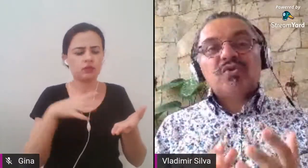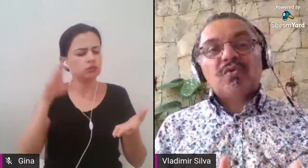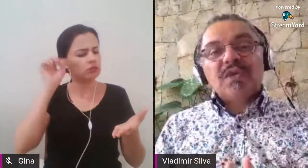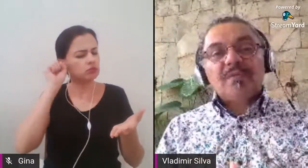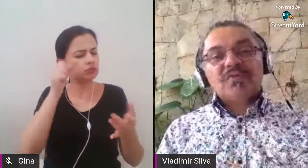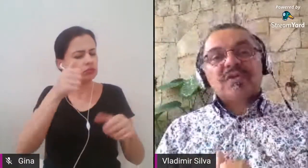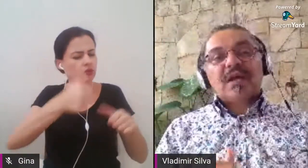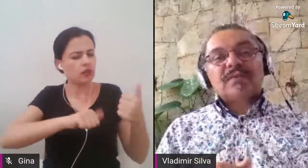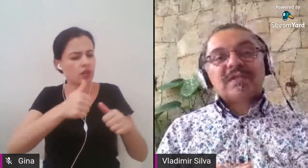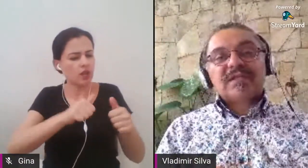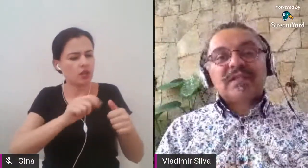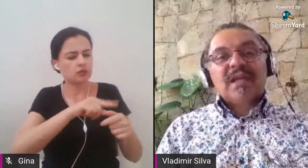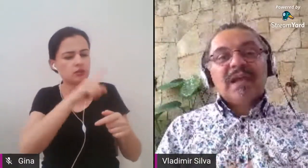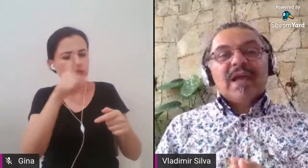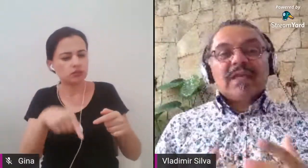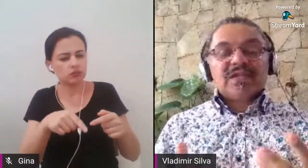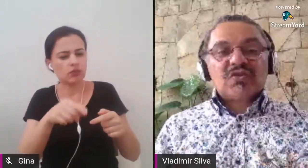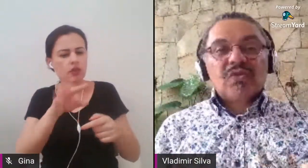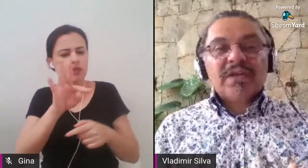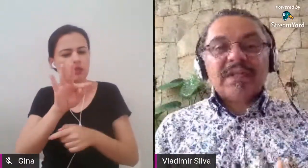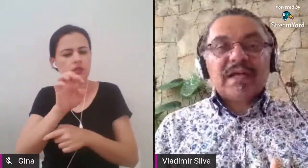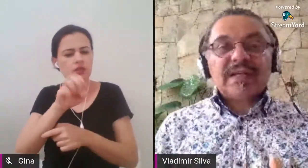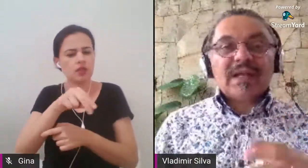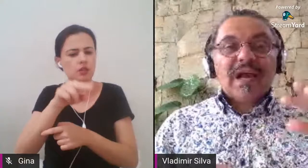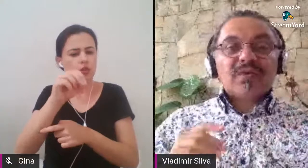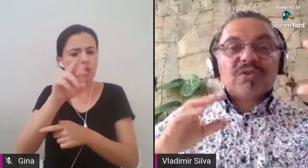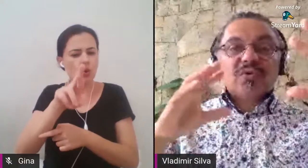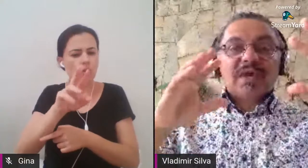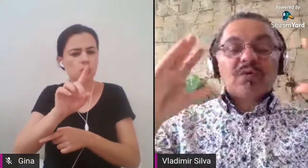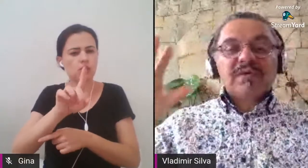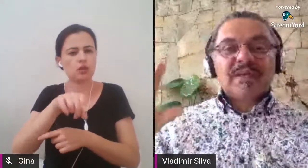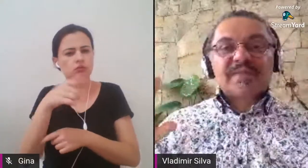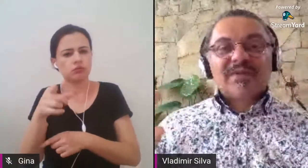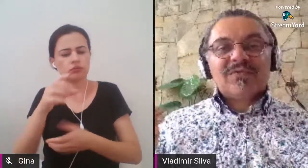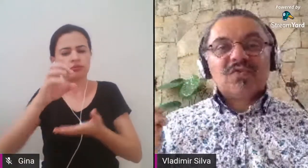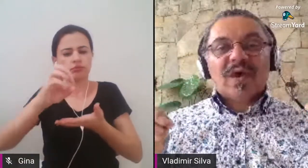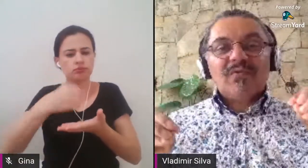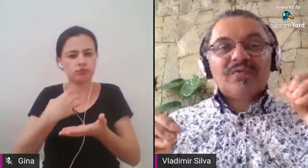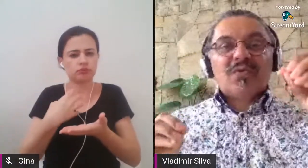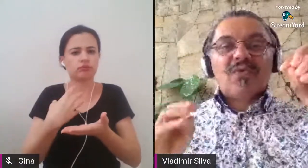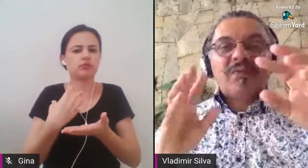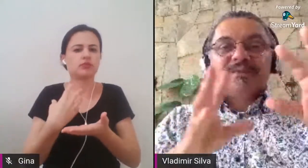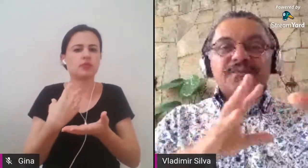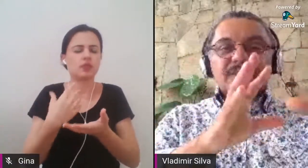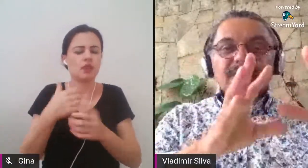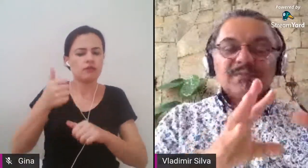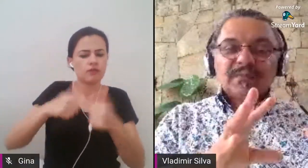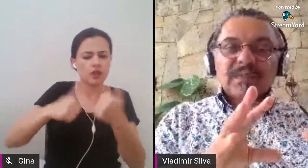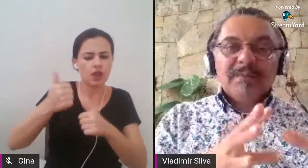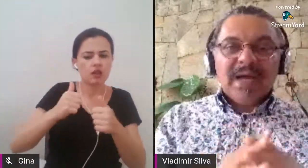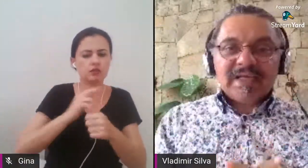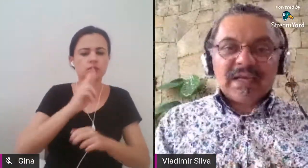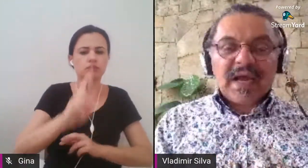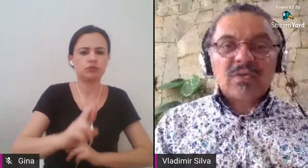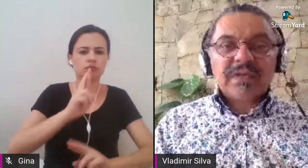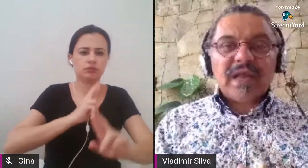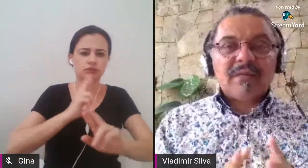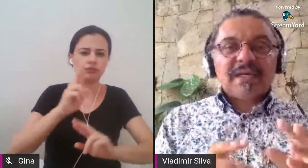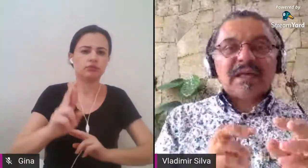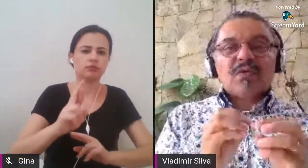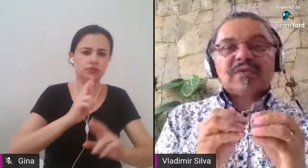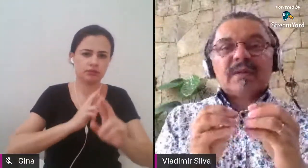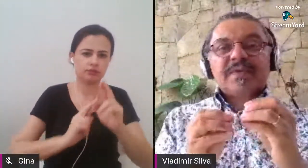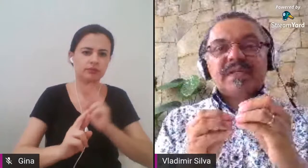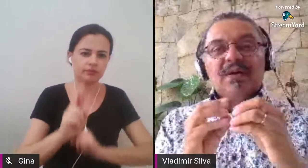nós construímos, digamos assim, essa sonoridade. Claro que toda a concepção visual ficou mais a cargo